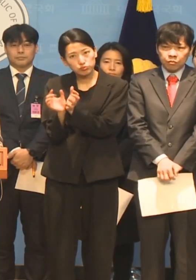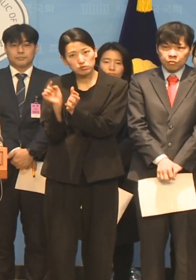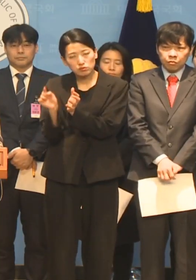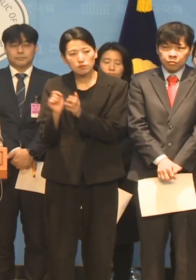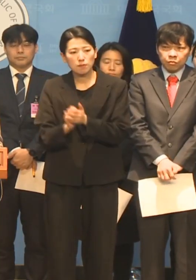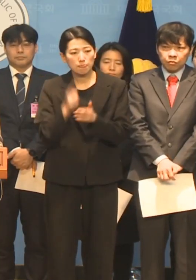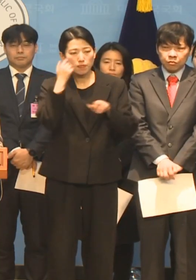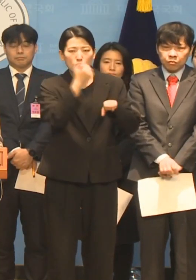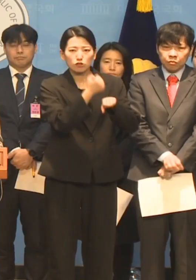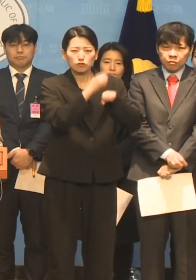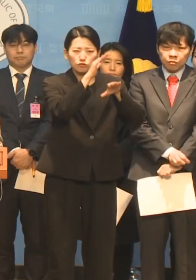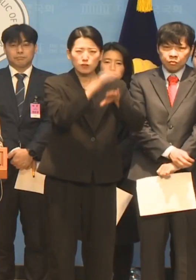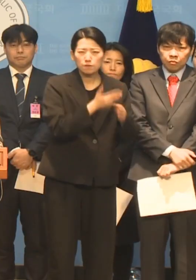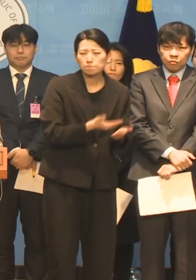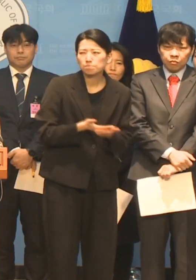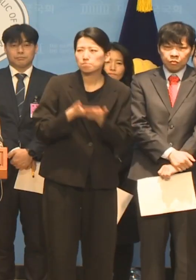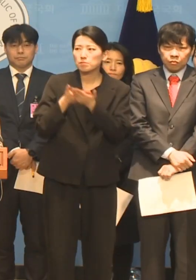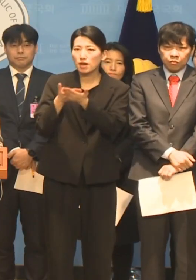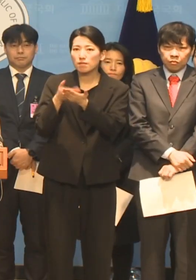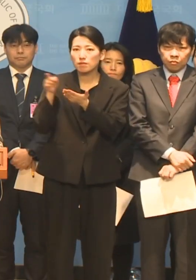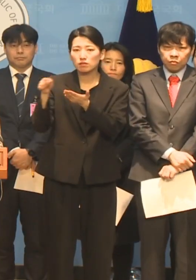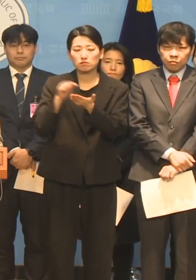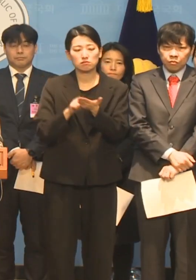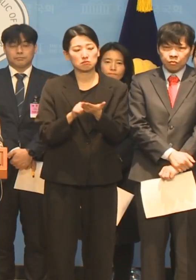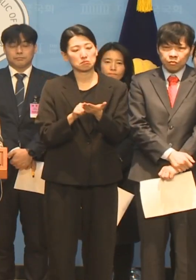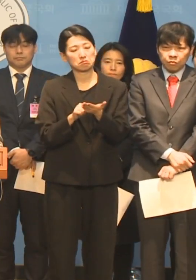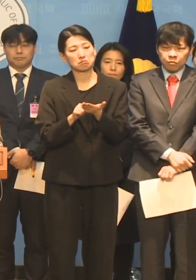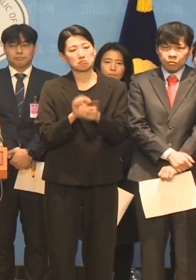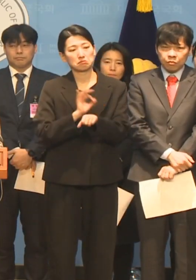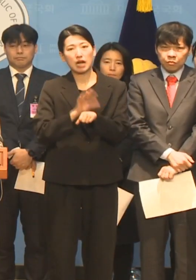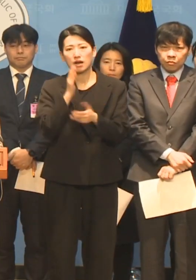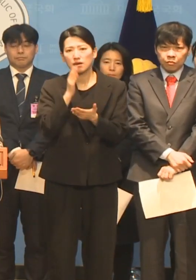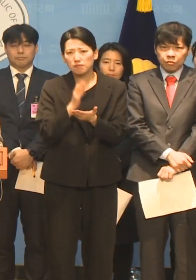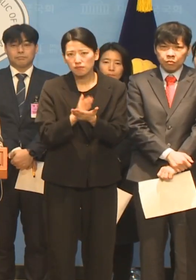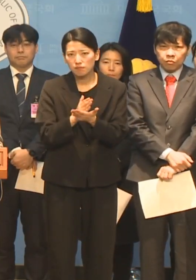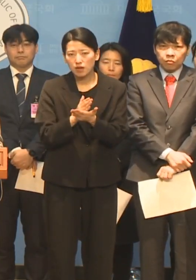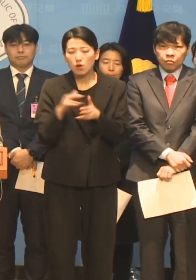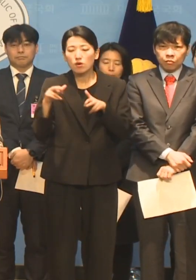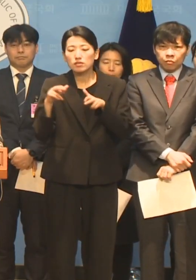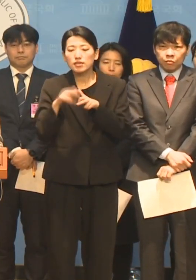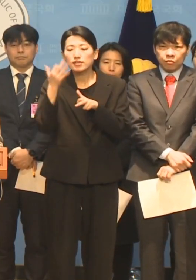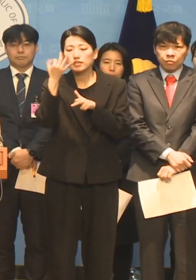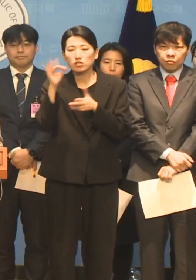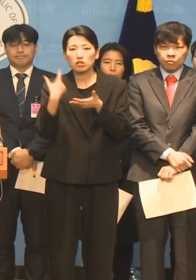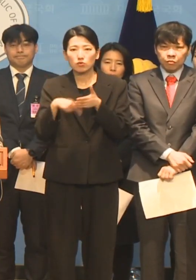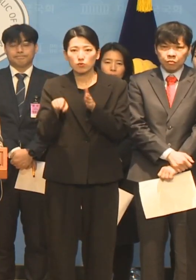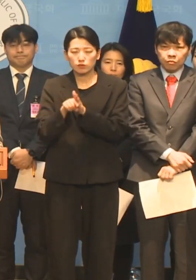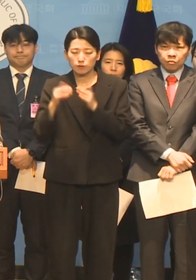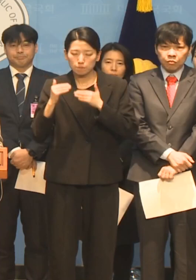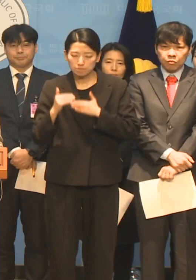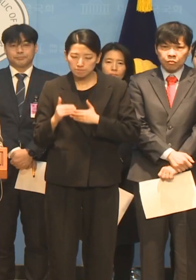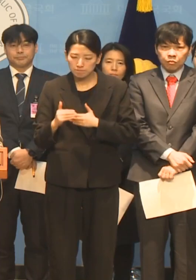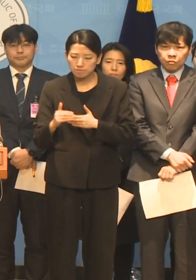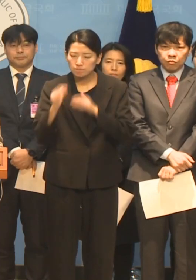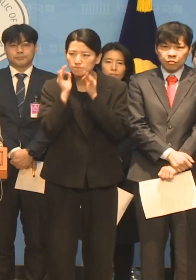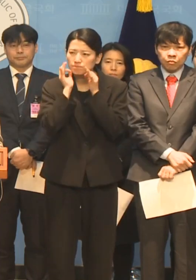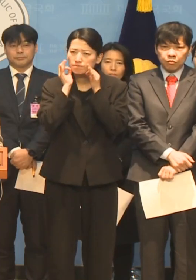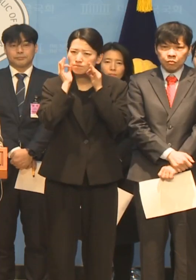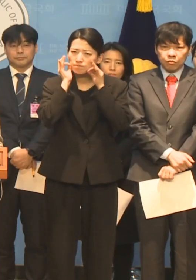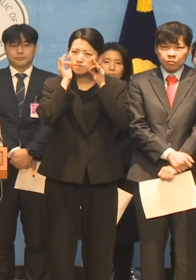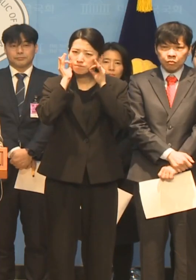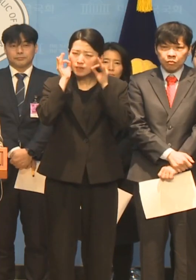헛되이 되지 않도록 일형 당뇨병을 장애로 인정하는 절차를 조속한 시일 내에 진행할